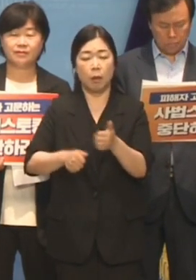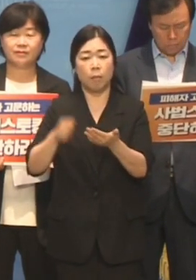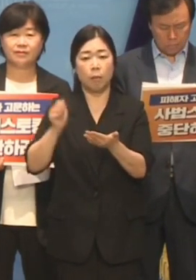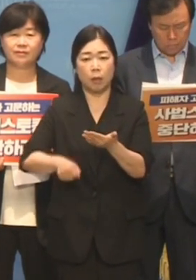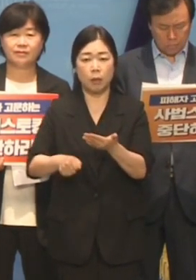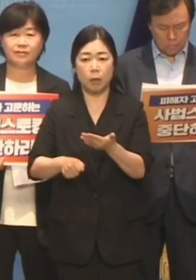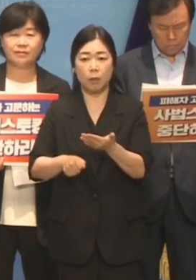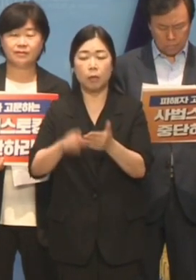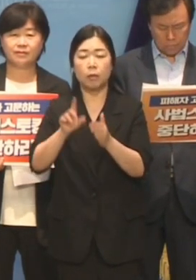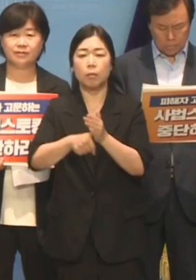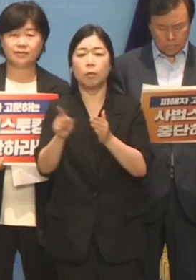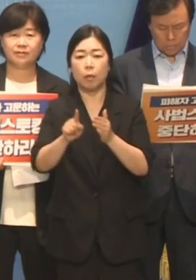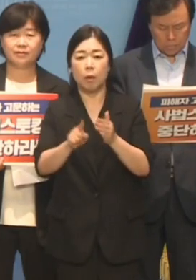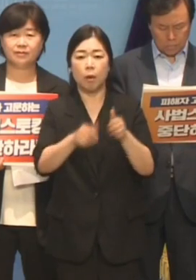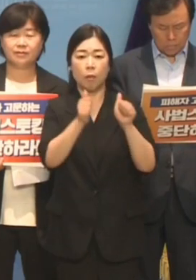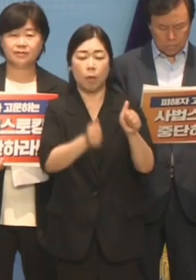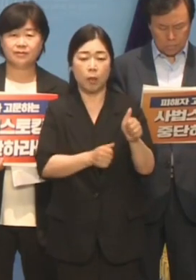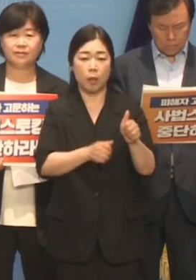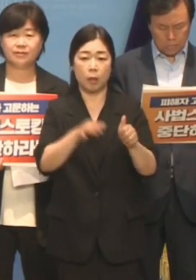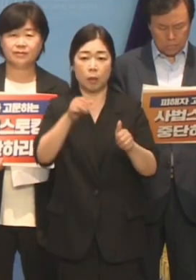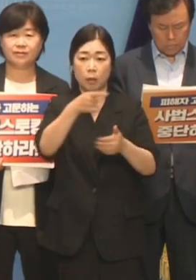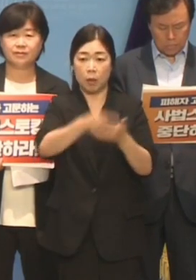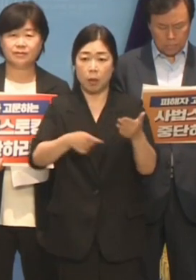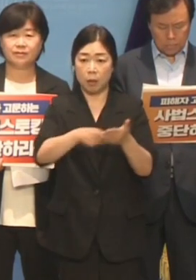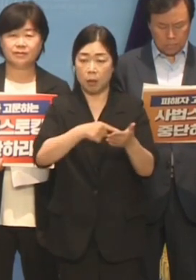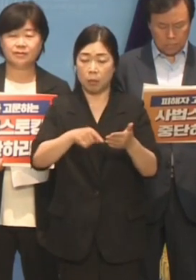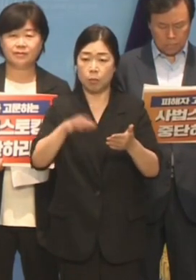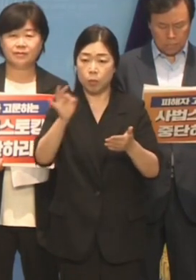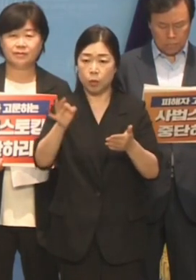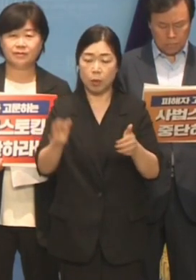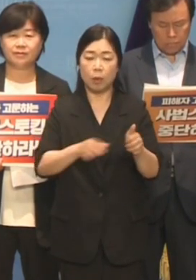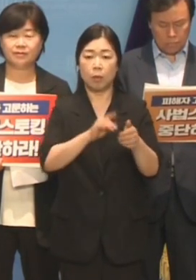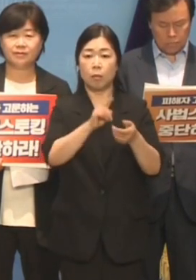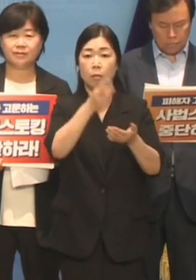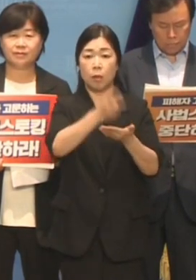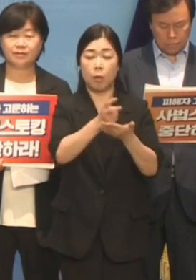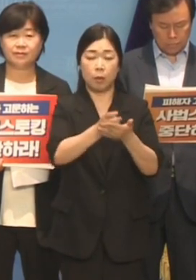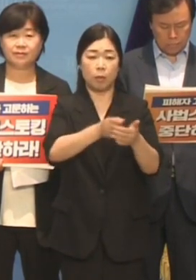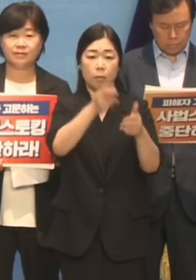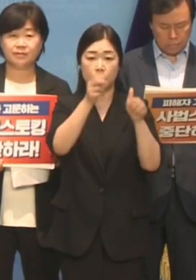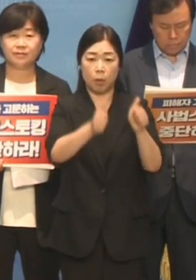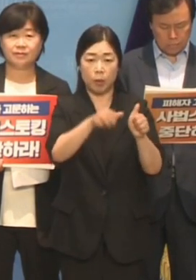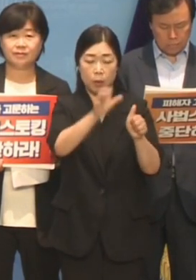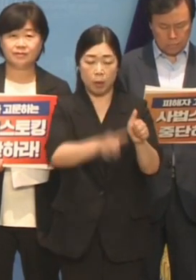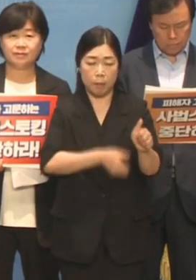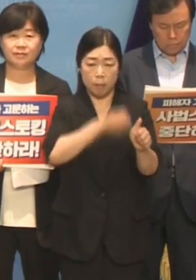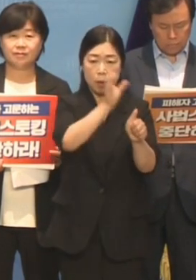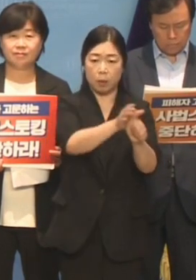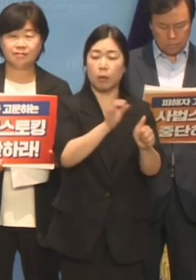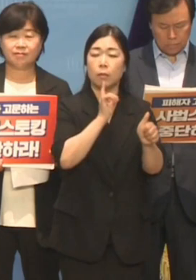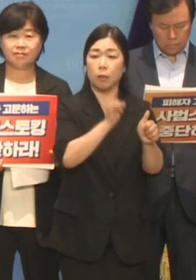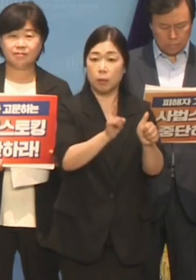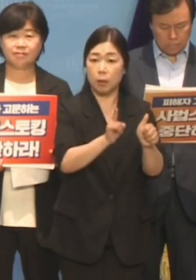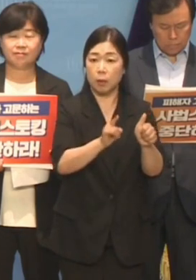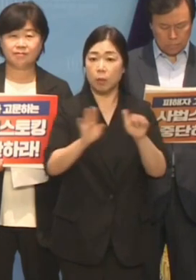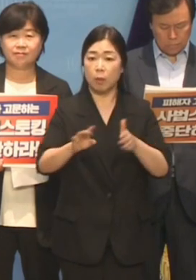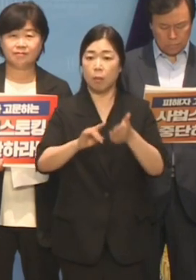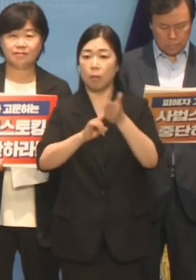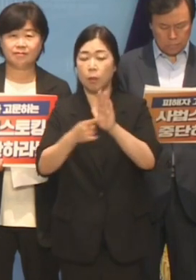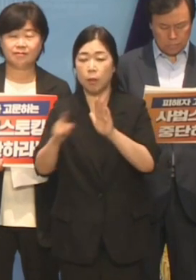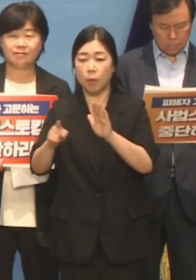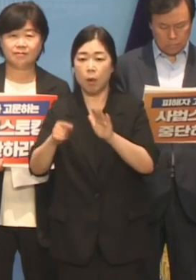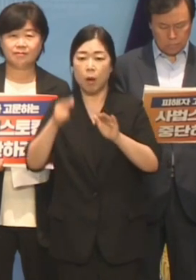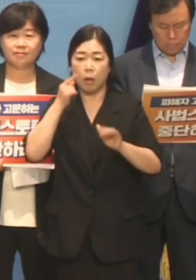법원에 공탁하는 절차를 시작했다고 발표했습니다. 이번 발표는 수십 년간 일본